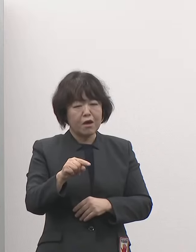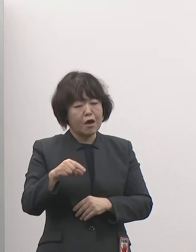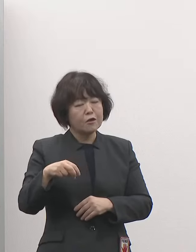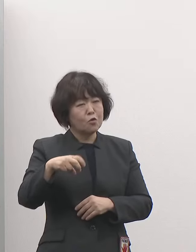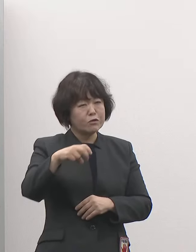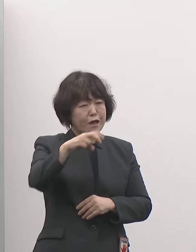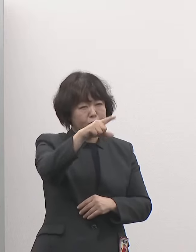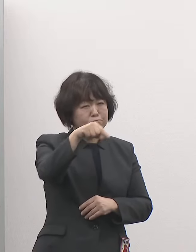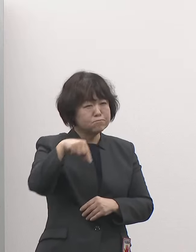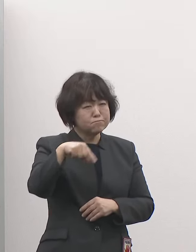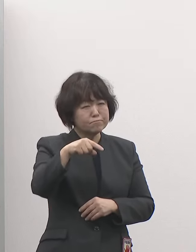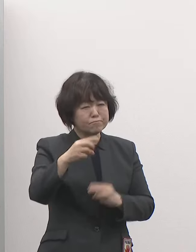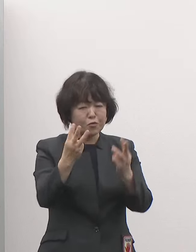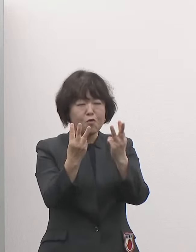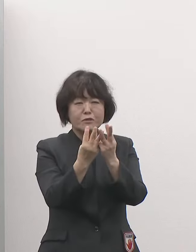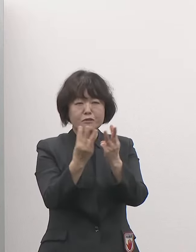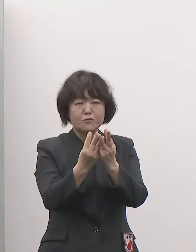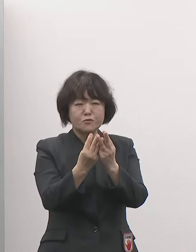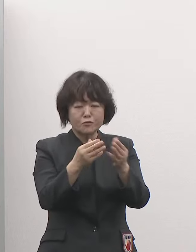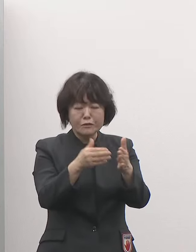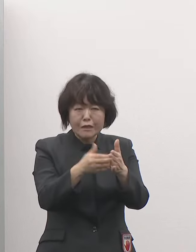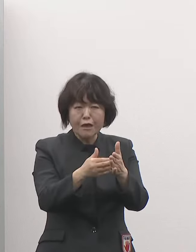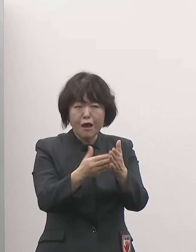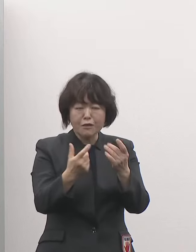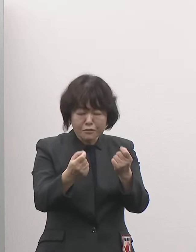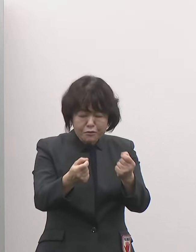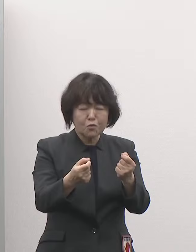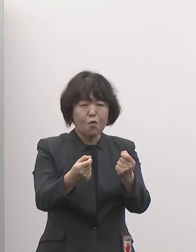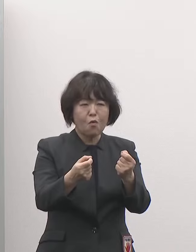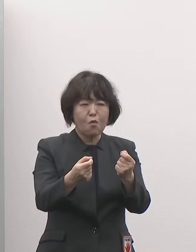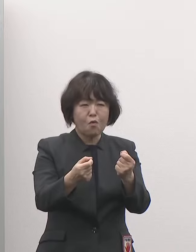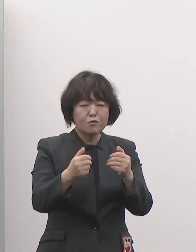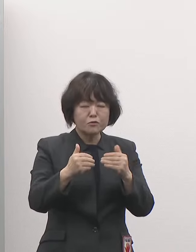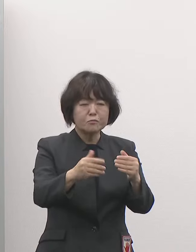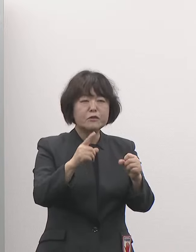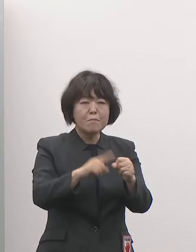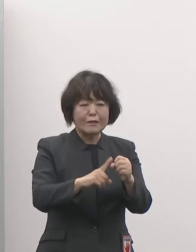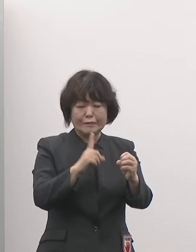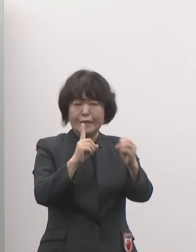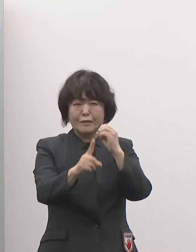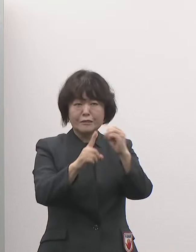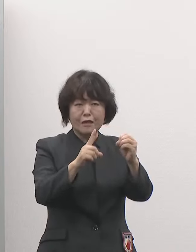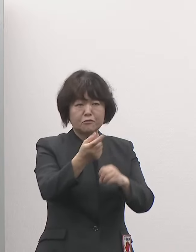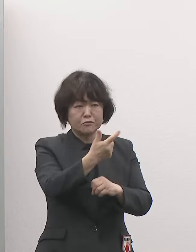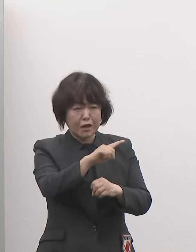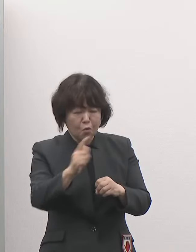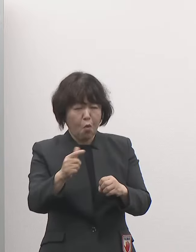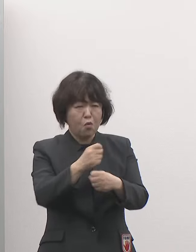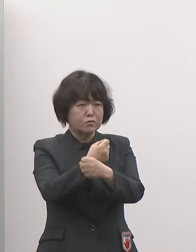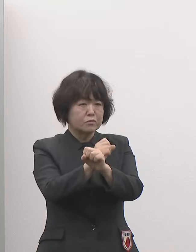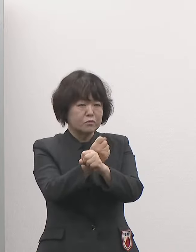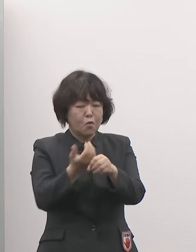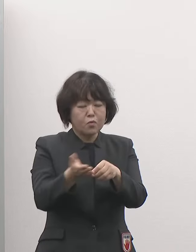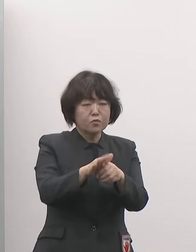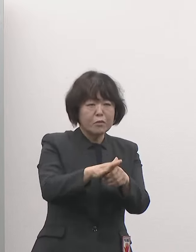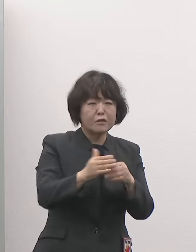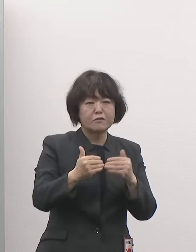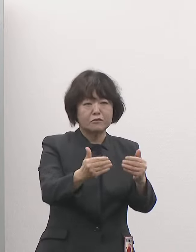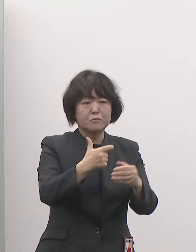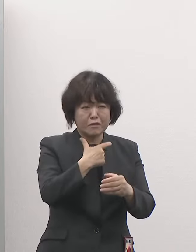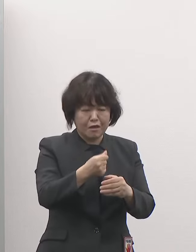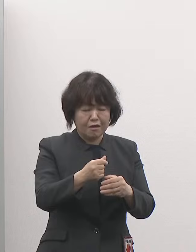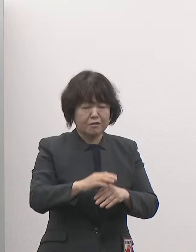です、デジタルの活用ですとか、工夫をしながら取り組みを進めてまいりたいと思います。今